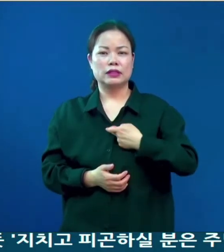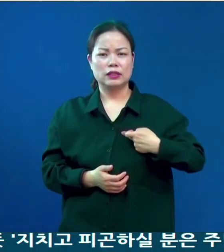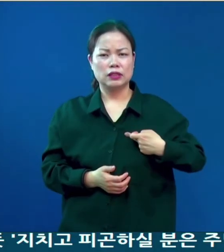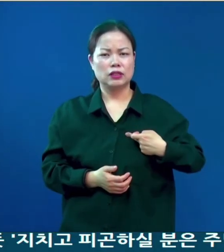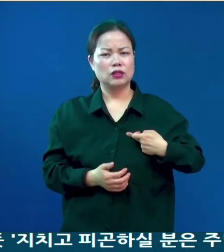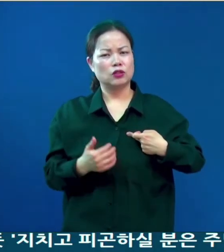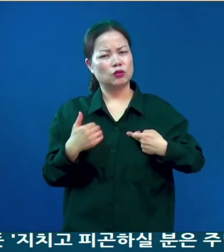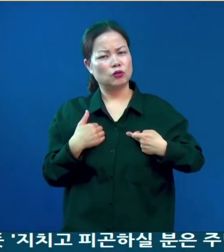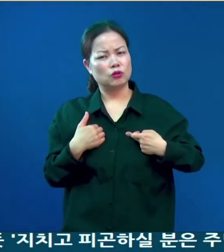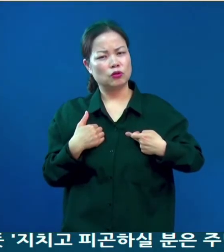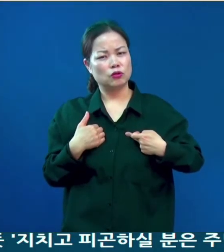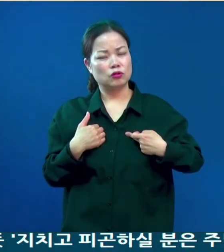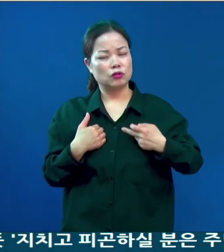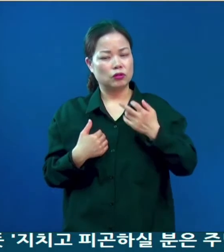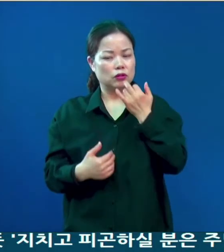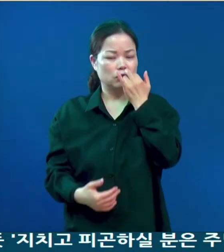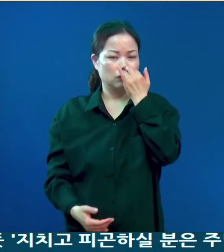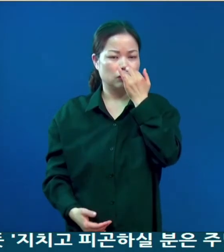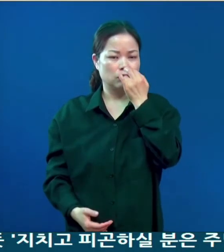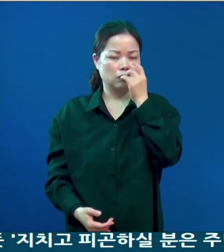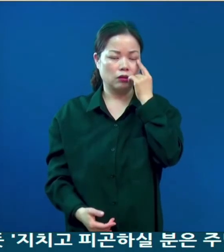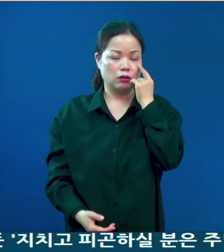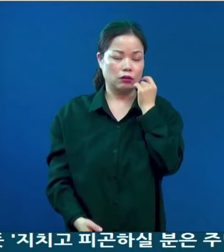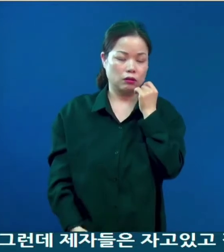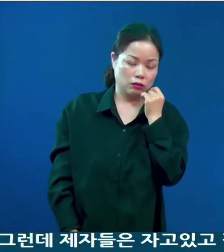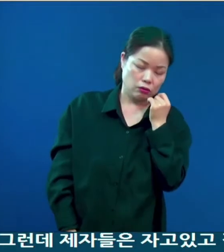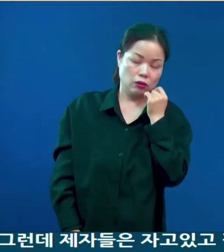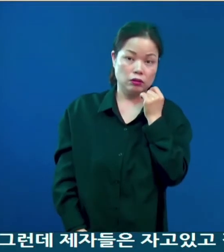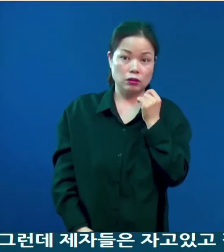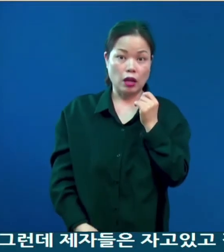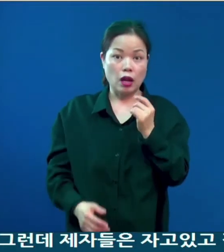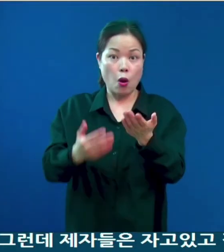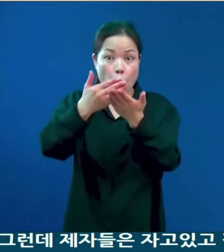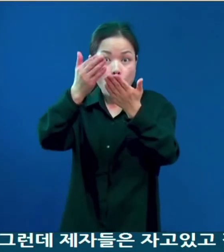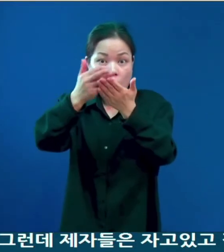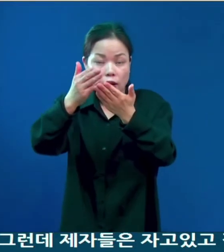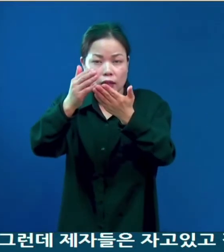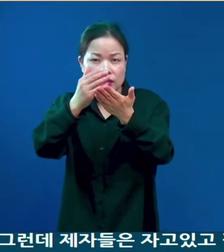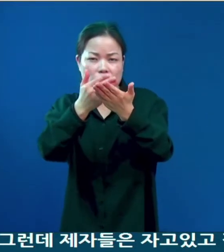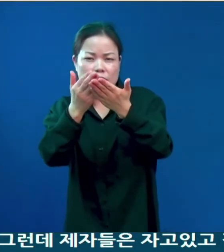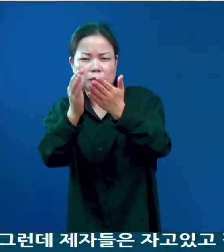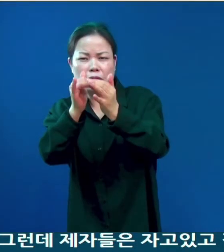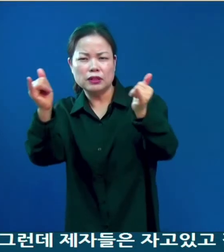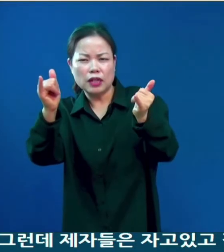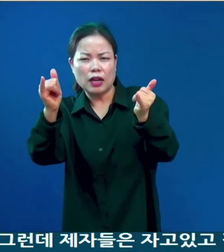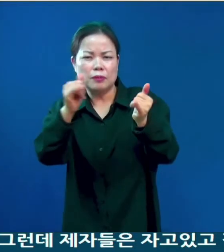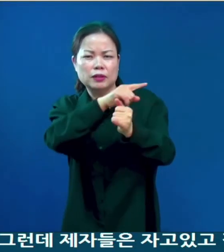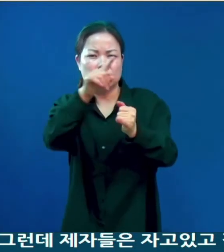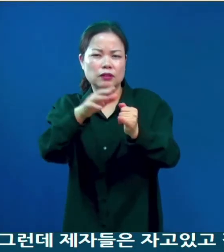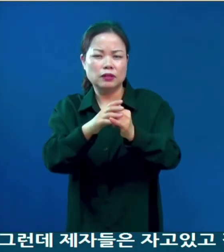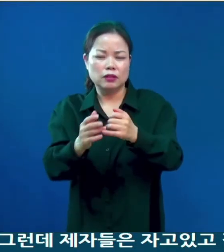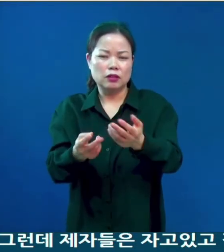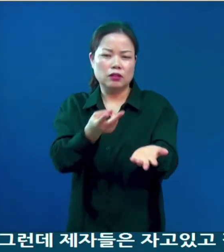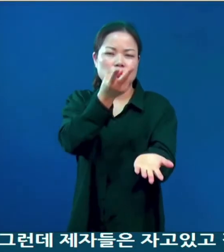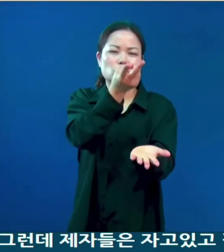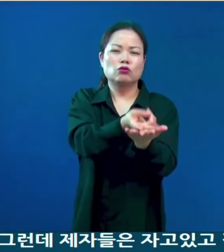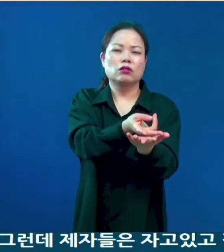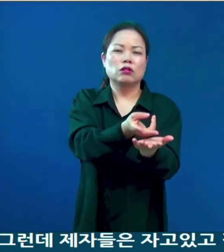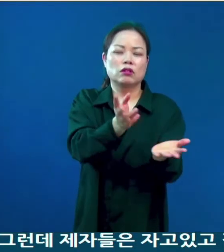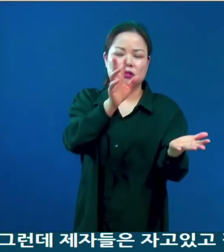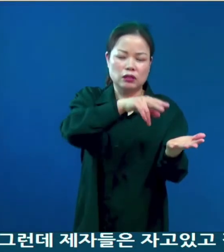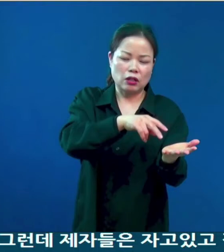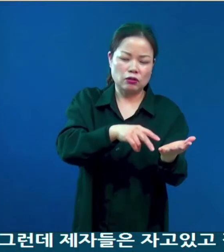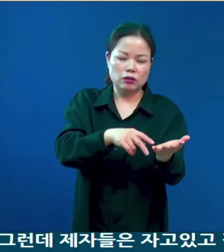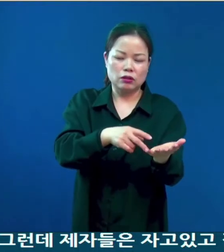저는 이제 꾸벅꾸벅 조는 정도로 이제 생각했는데, 이 화가는 아주 작정하고 이게 들어 눕고 있는 모습 보이시죠? 이렇게 앞으로 누워 있는,